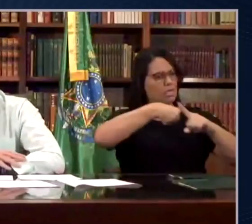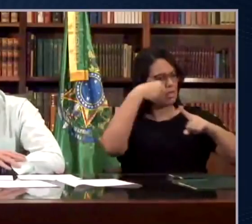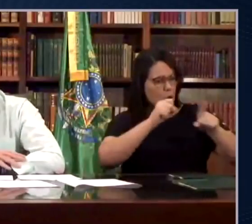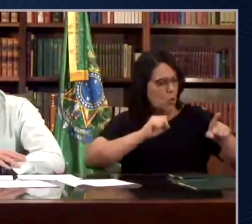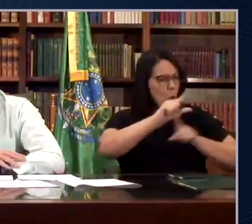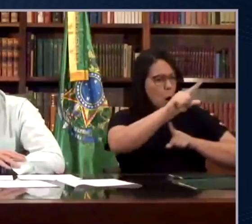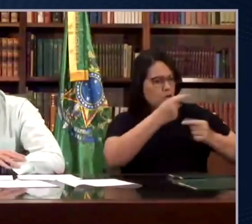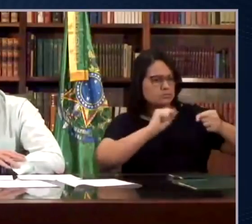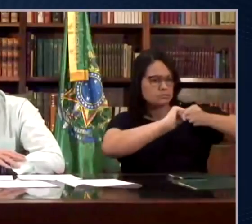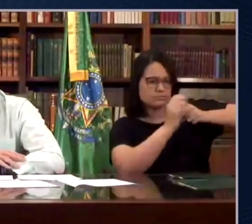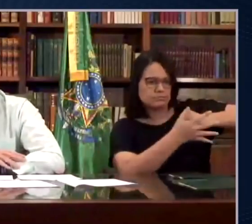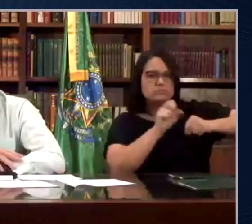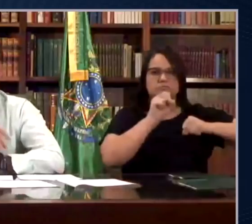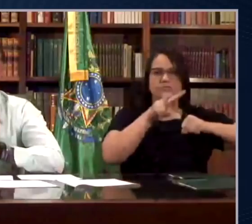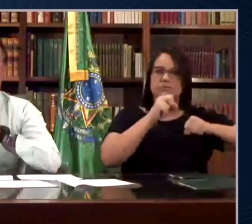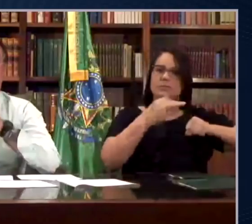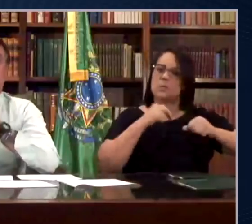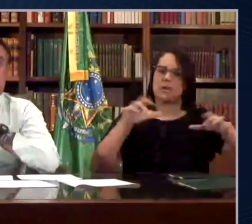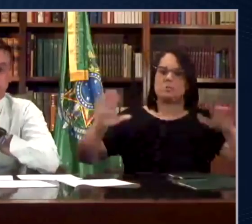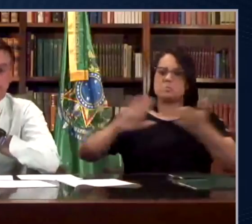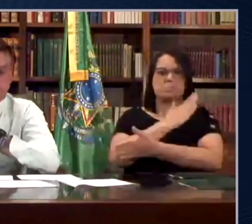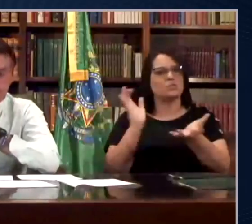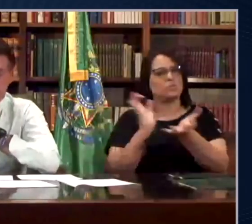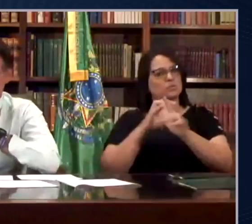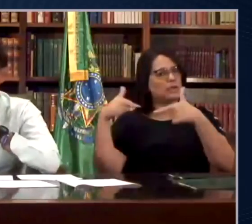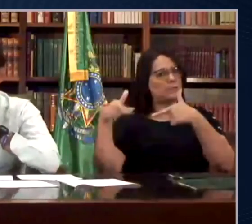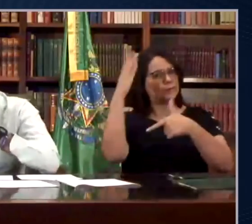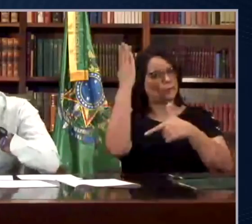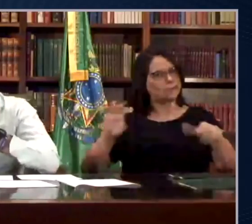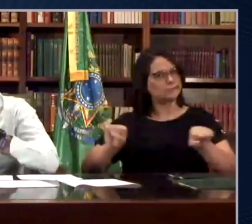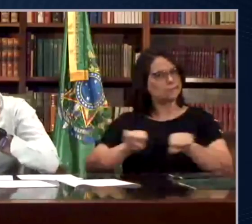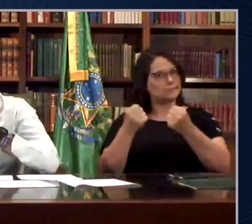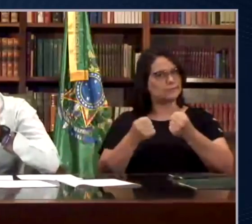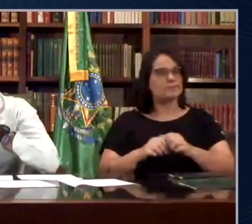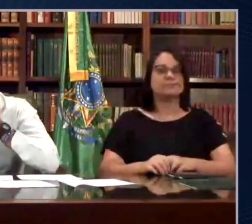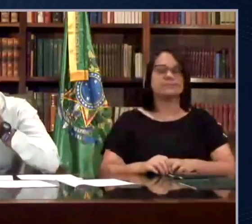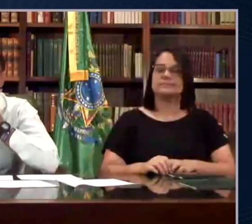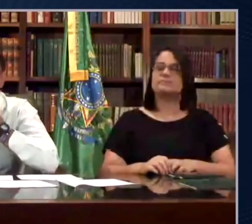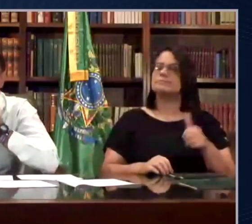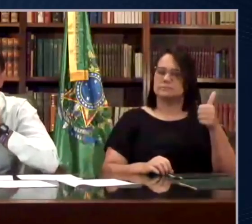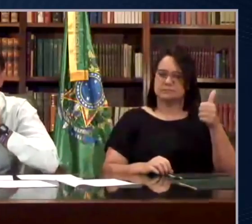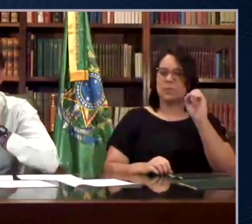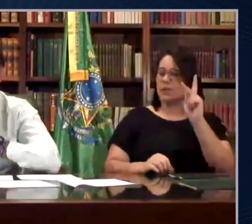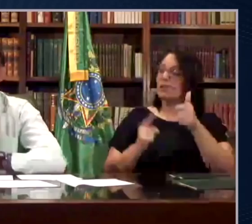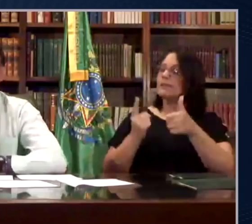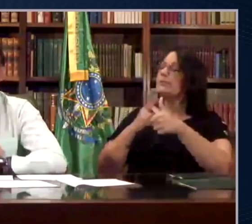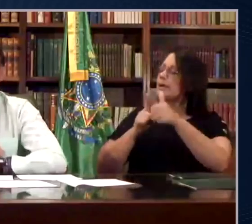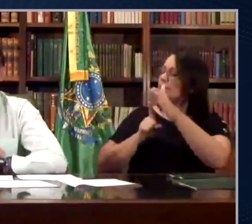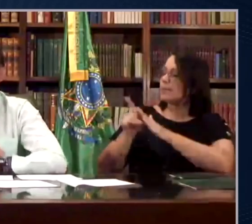não deixar que os empregos sejam destruídos no Brasil. Ok, a primeira pergunta, então, presidente, é do Augusto Nunes. Você,